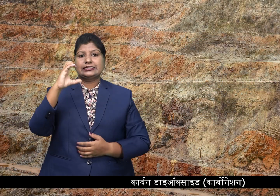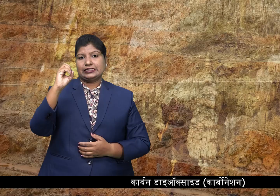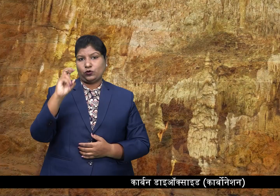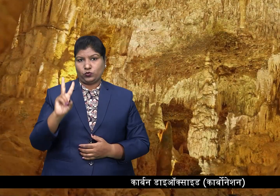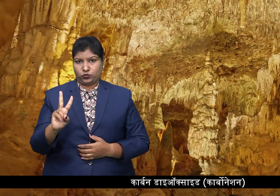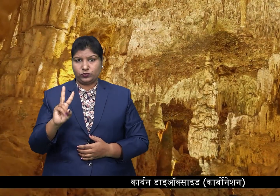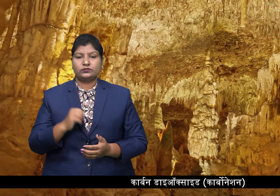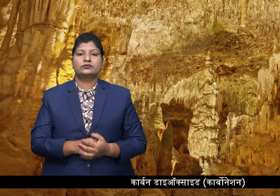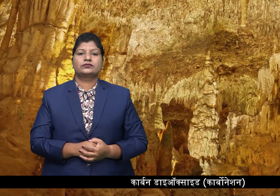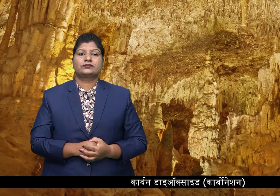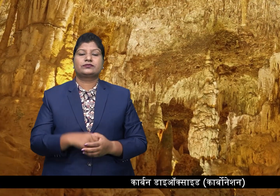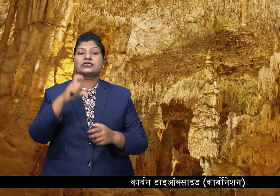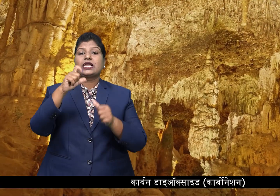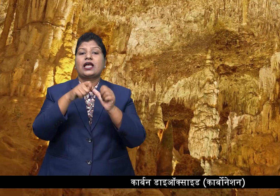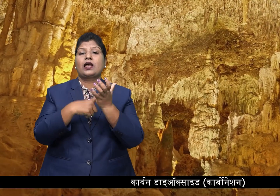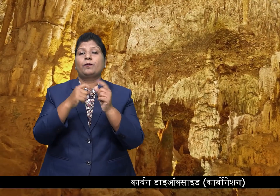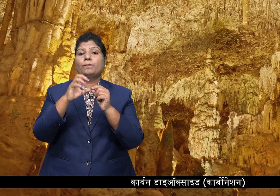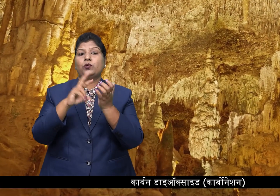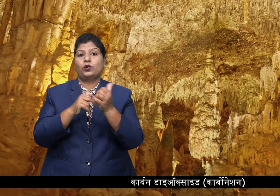कार्बोनेशन